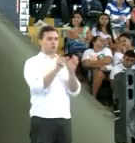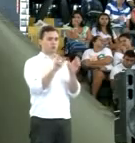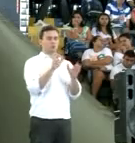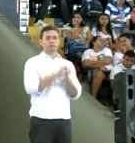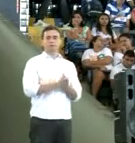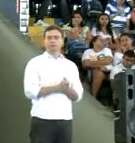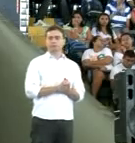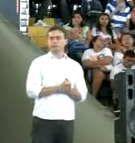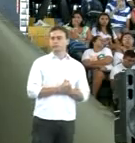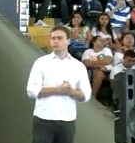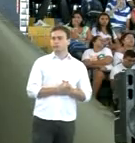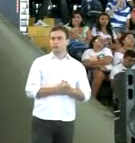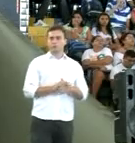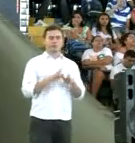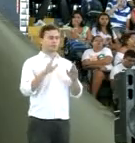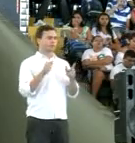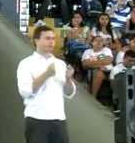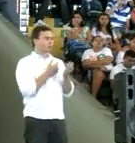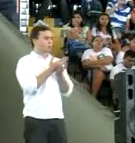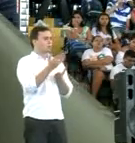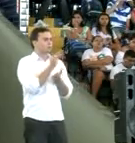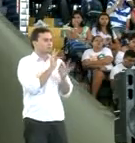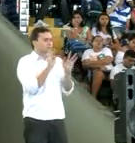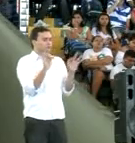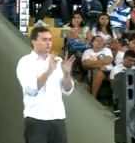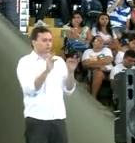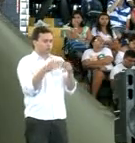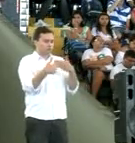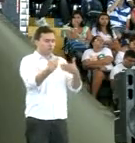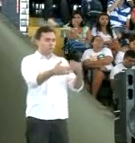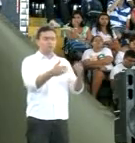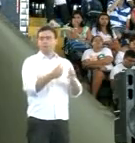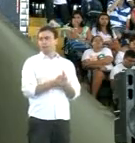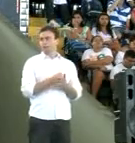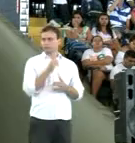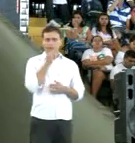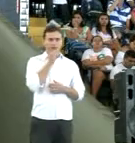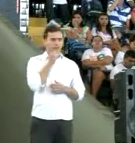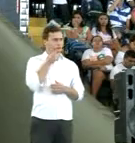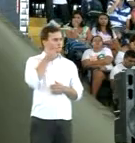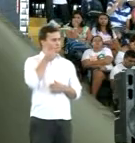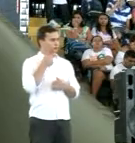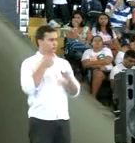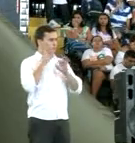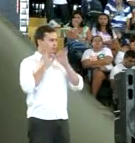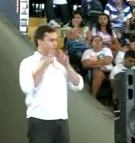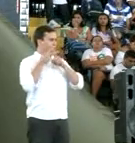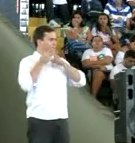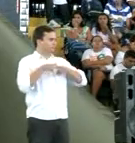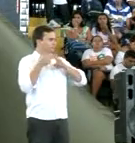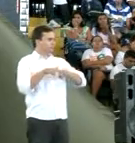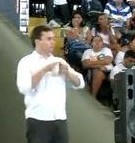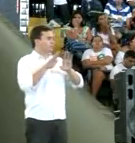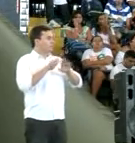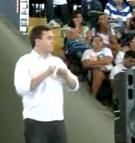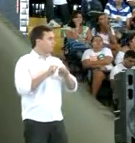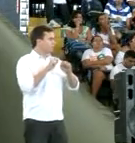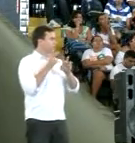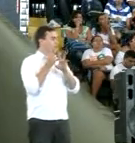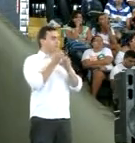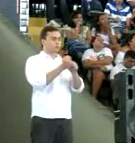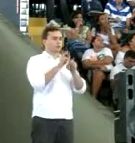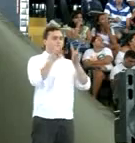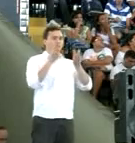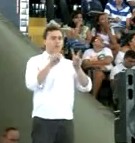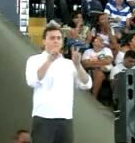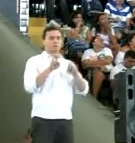Começando do zero. Vou tentar começar do zero. Pronto, deixa eu ver se eu consigo melhorar aqui para não gritar muito. Bem, revisão de porcentagem.